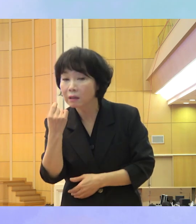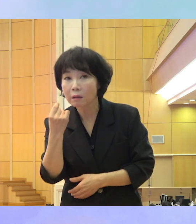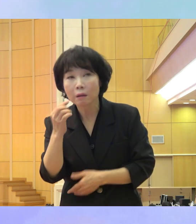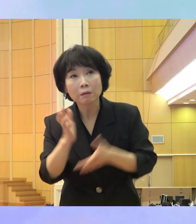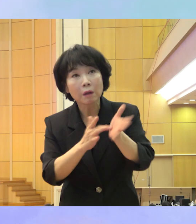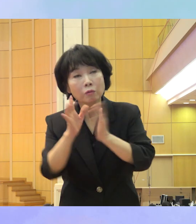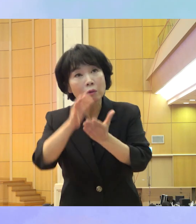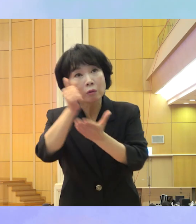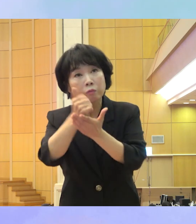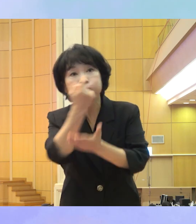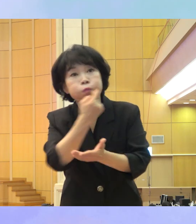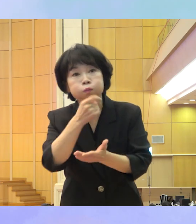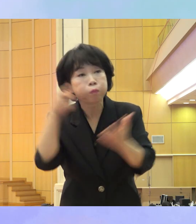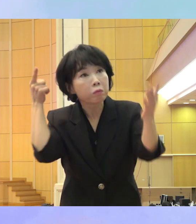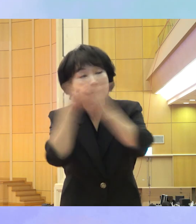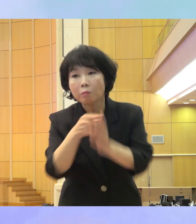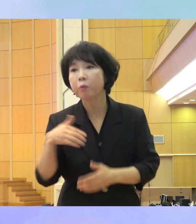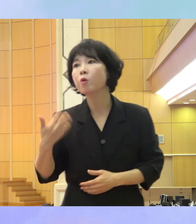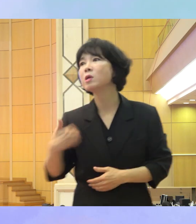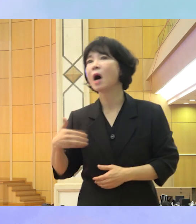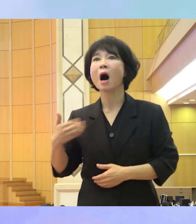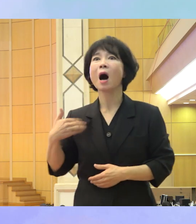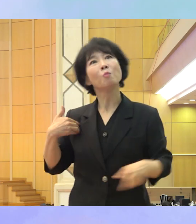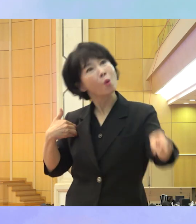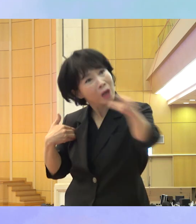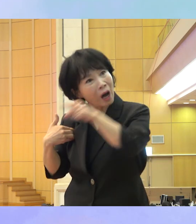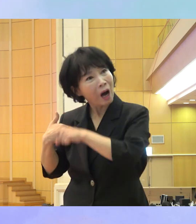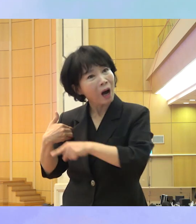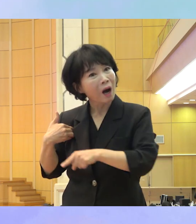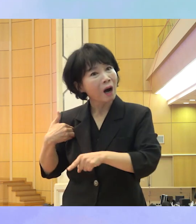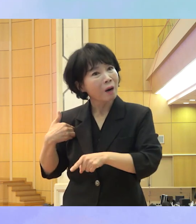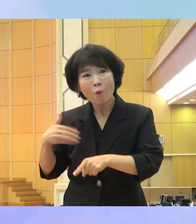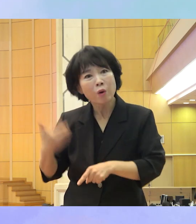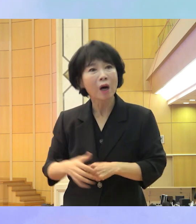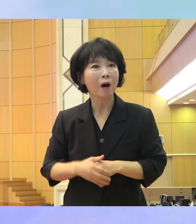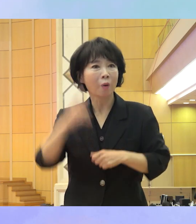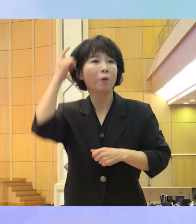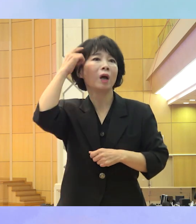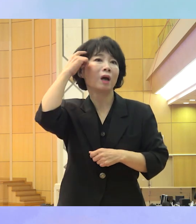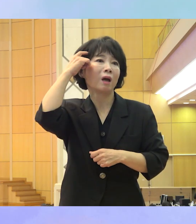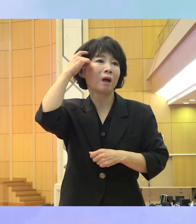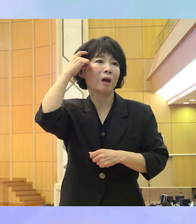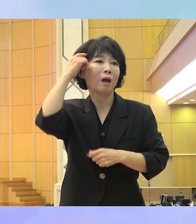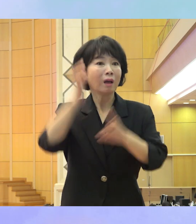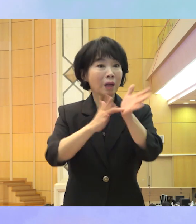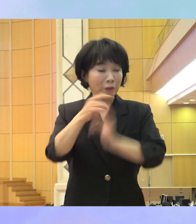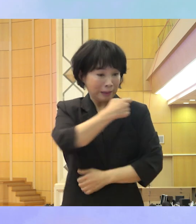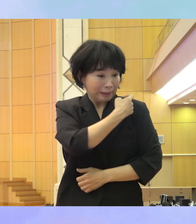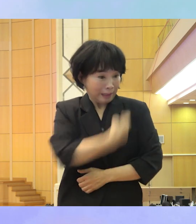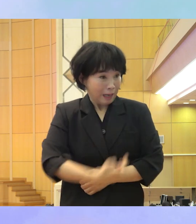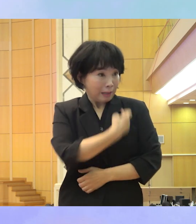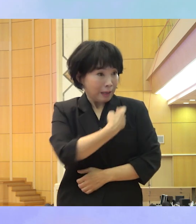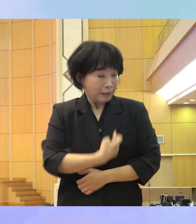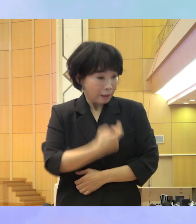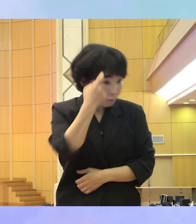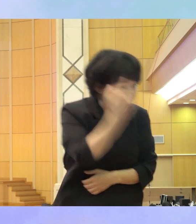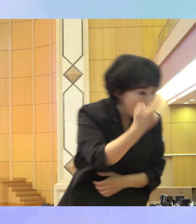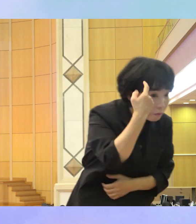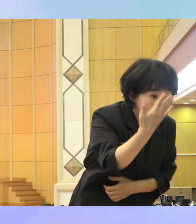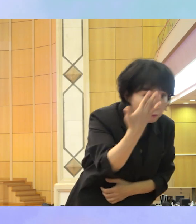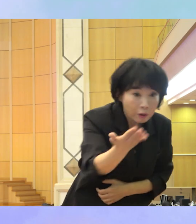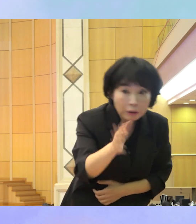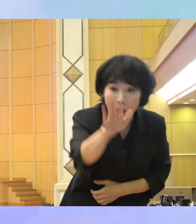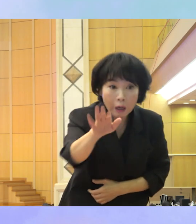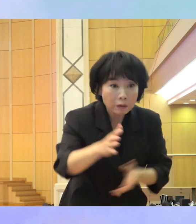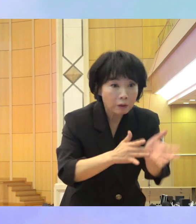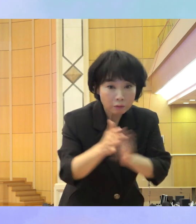그리스도라고 하는 걸 전혀 몰라요. 그러면 사람들은 그런다 손치더라도 12제자인 너희는